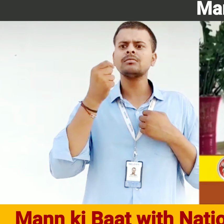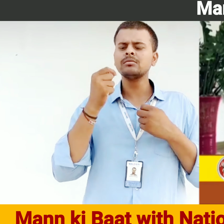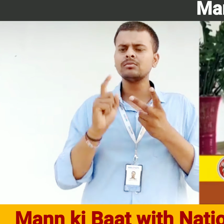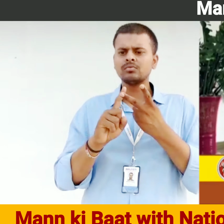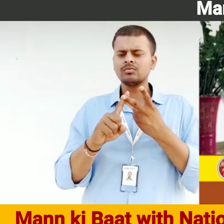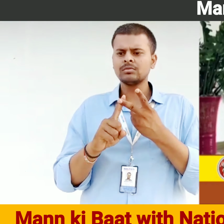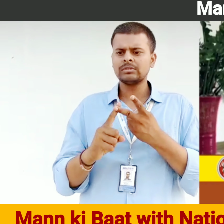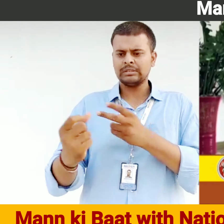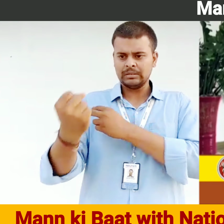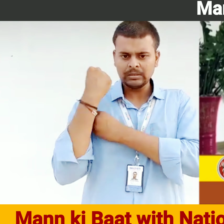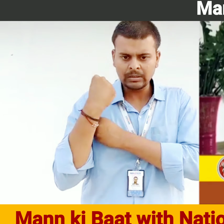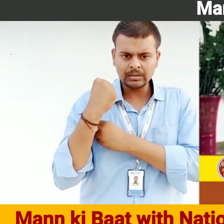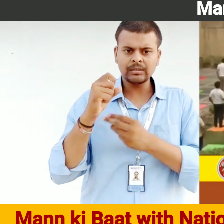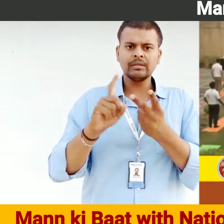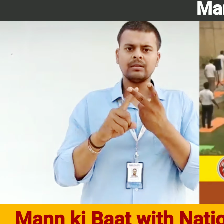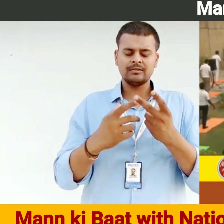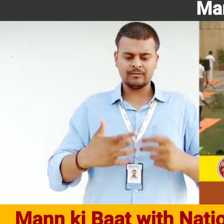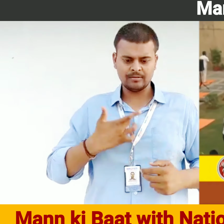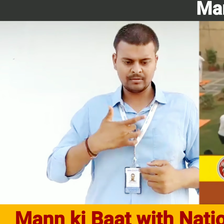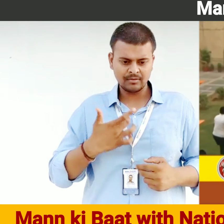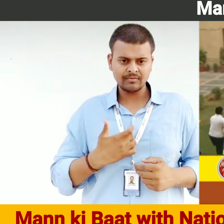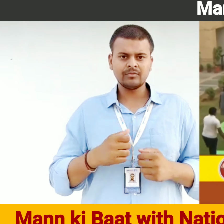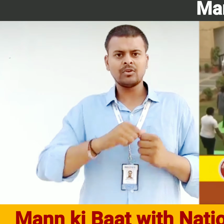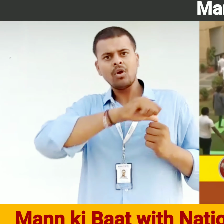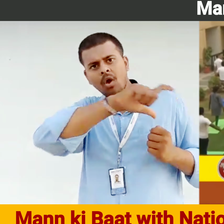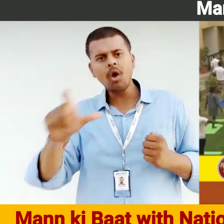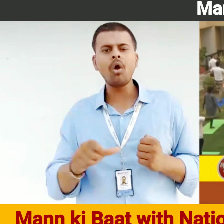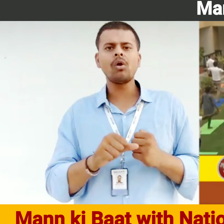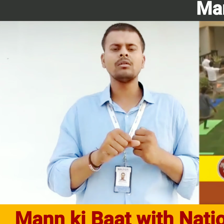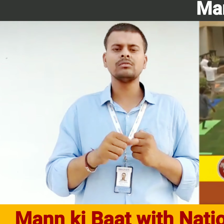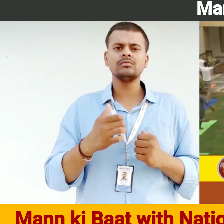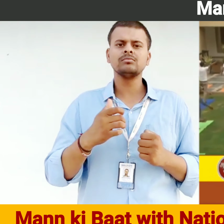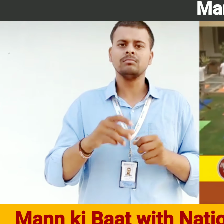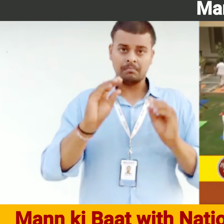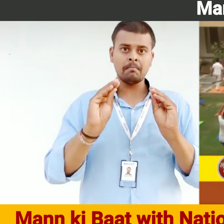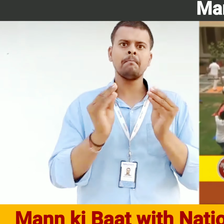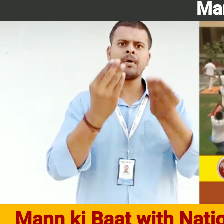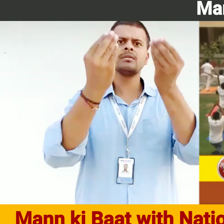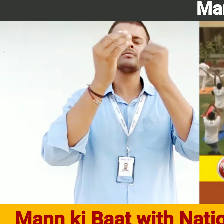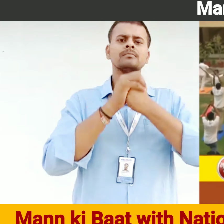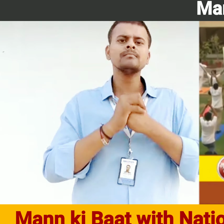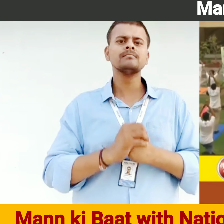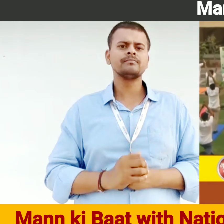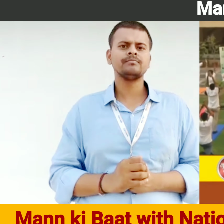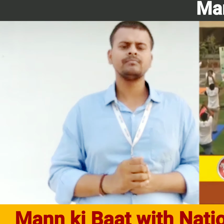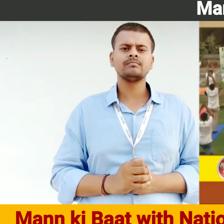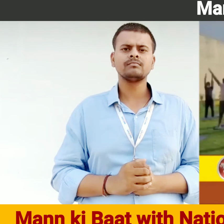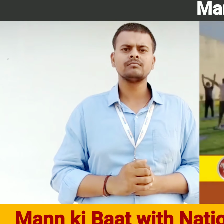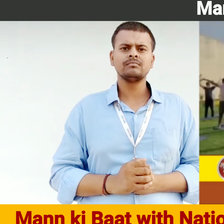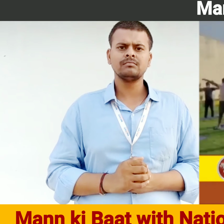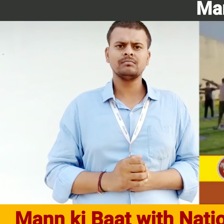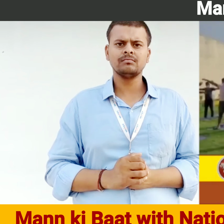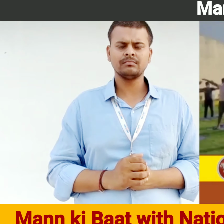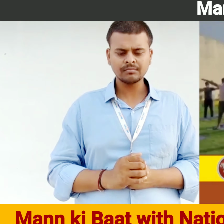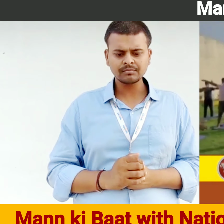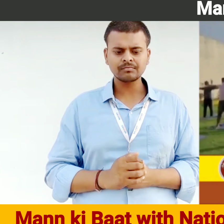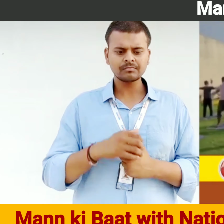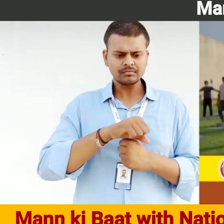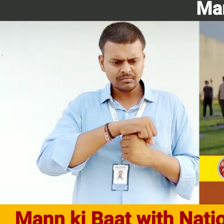योग कम्युनिटी, इम्यूनिटी और यूनिटी सबके लिए अच्छा है।